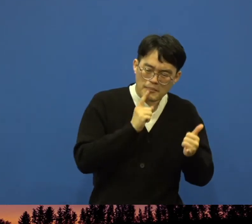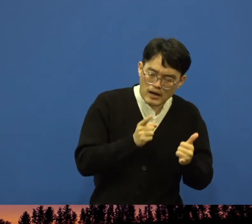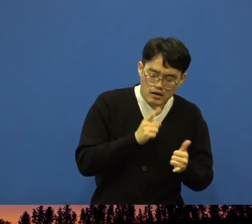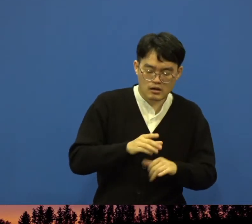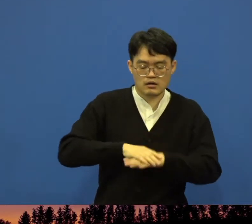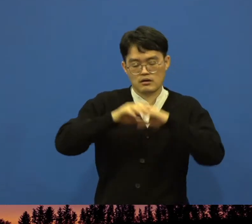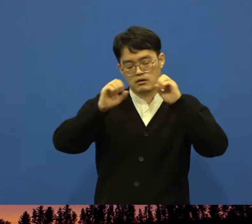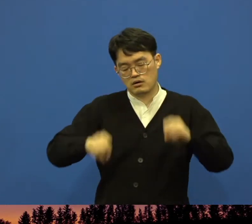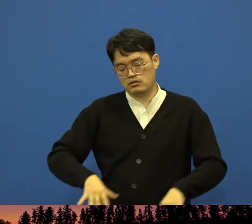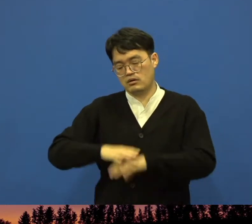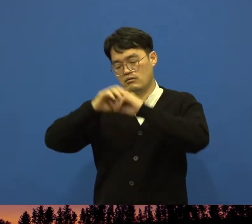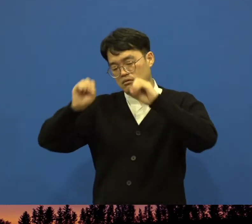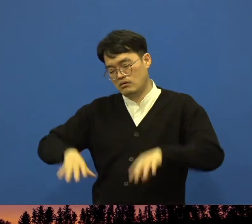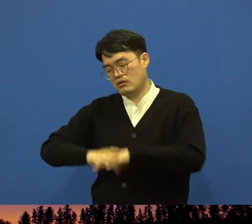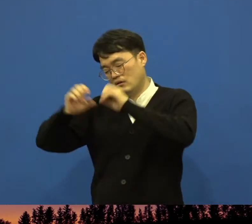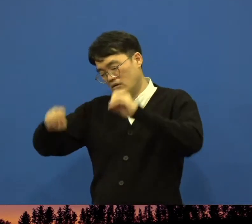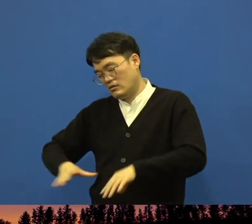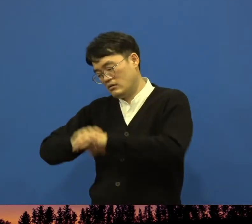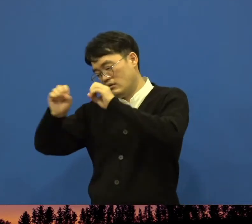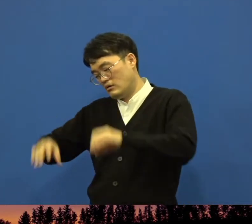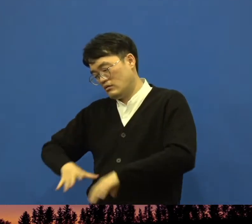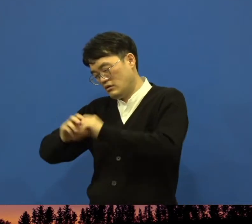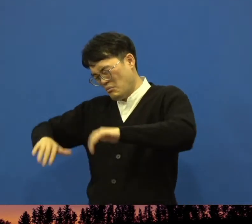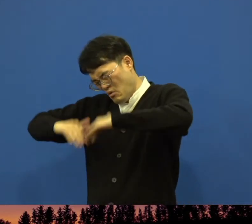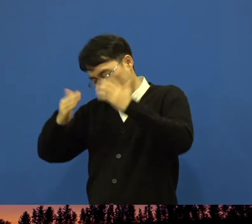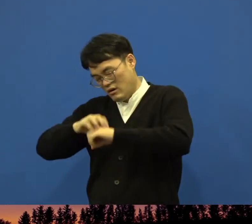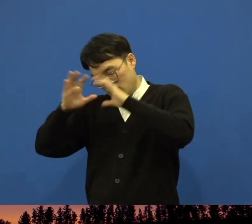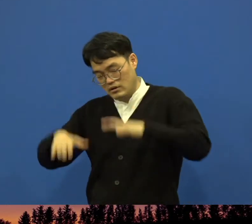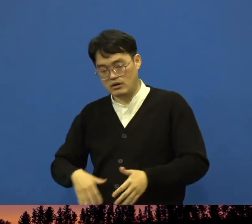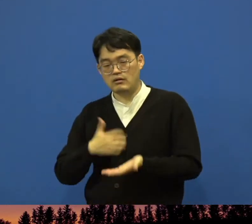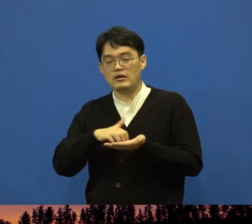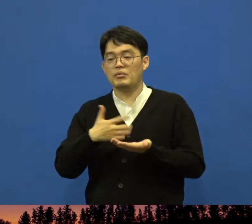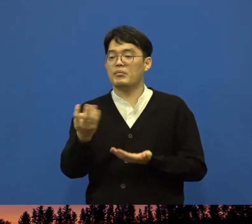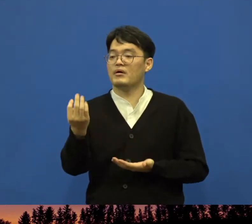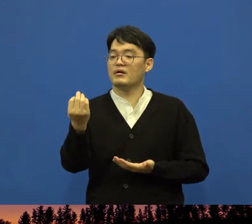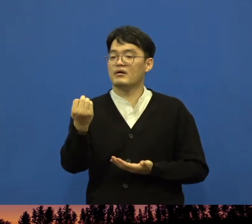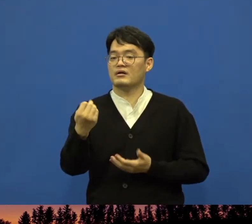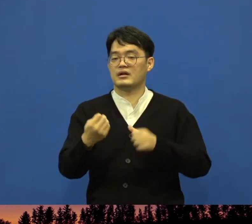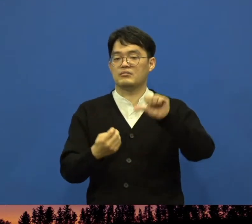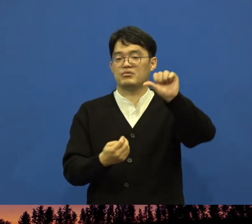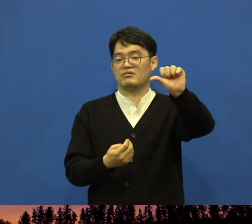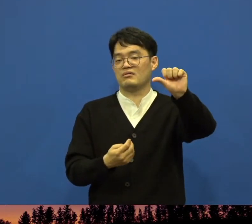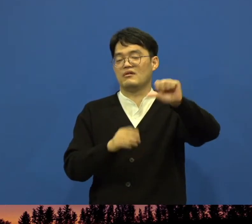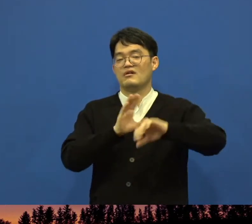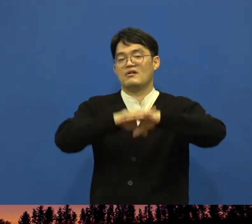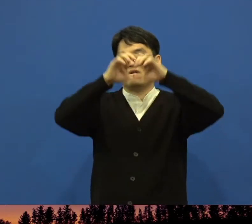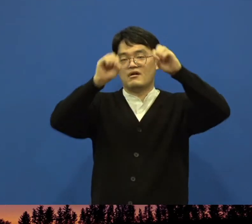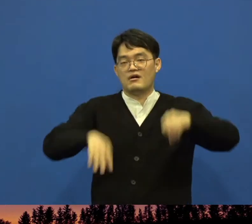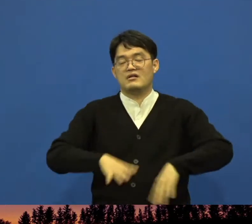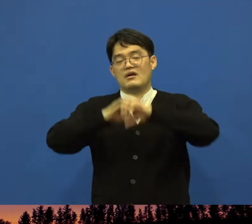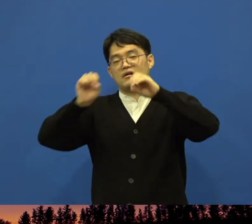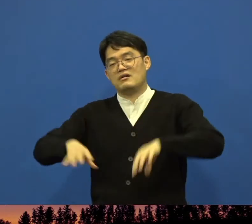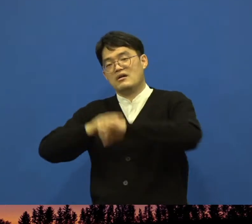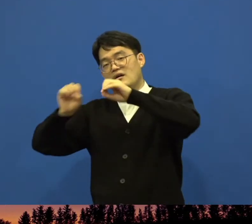헛되도다. 빨리 몇 번 나왔죠? 헛되고 헛되다. 헛되도다가 몇 번 나왔죠?